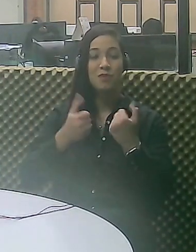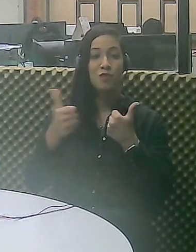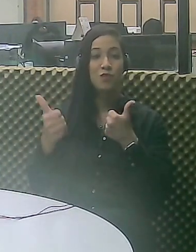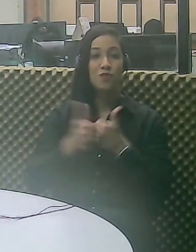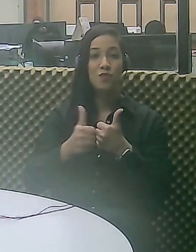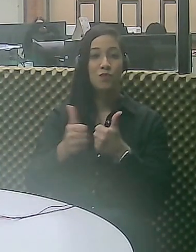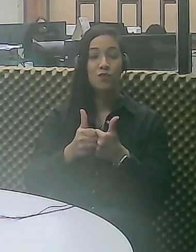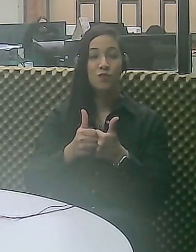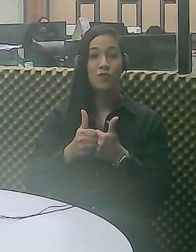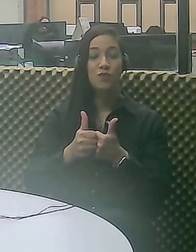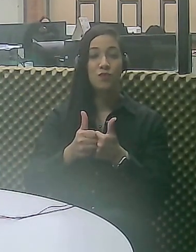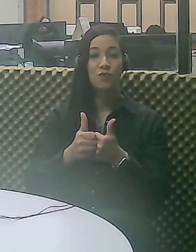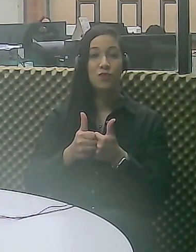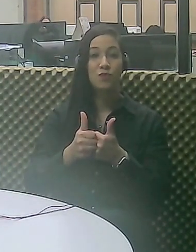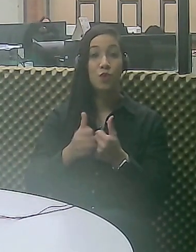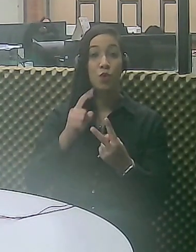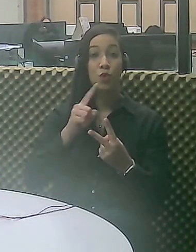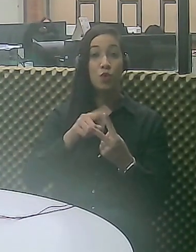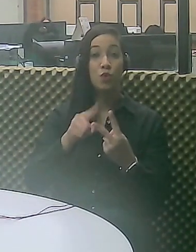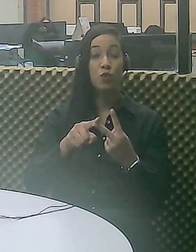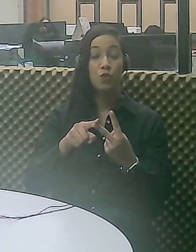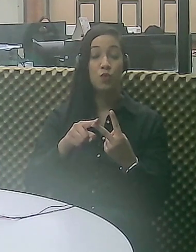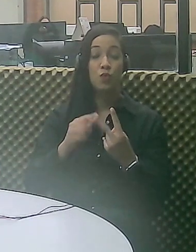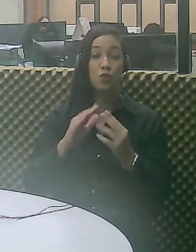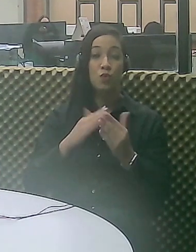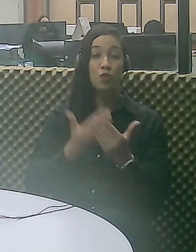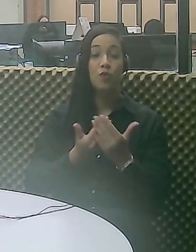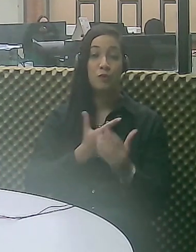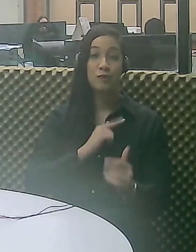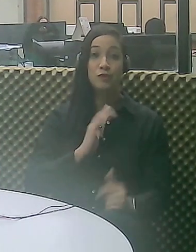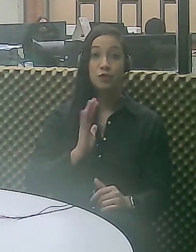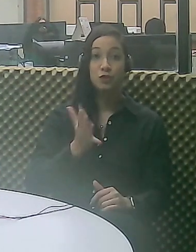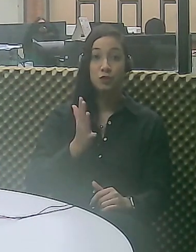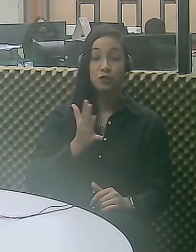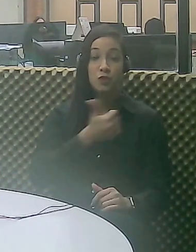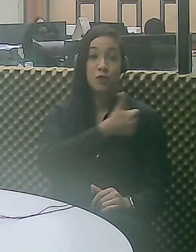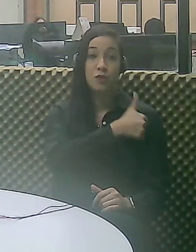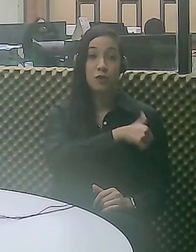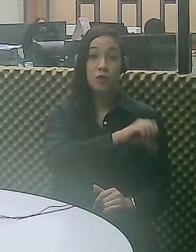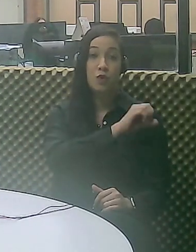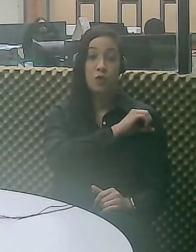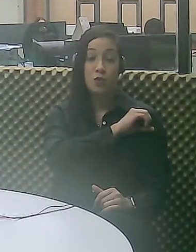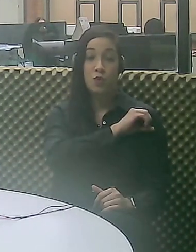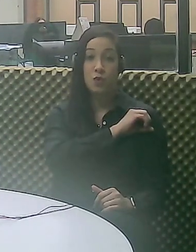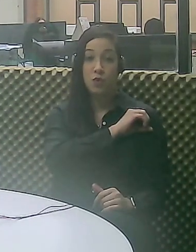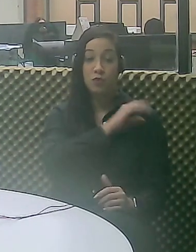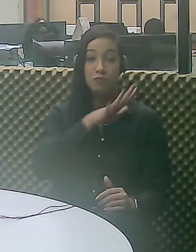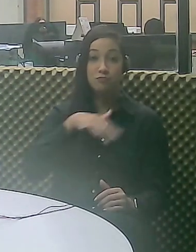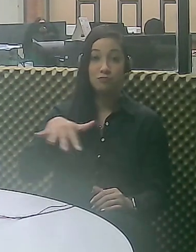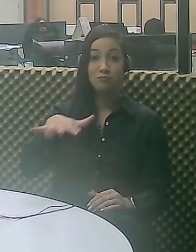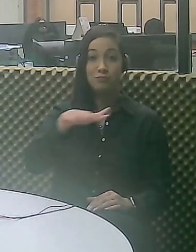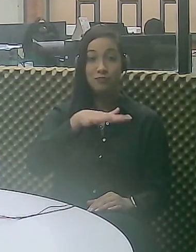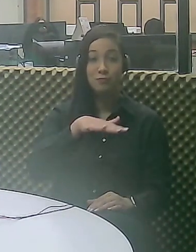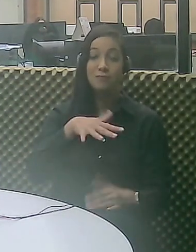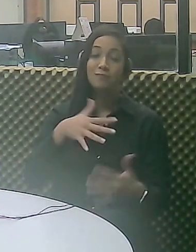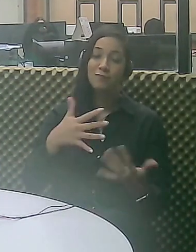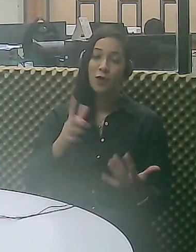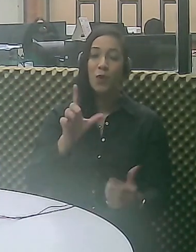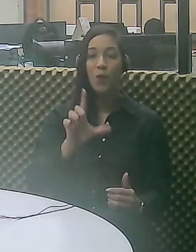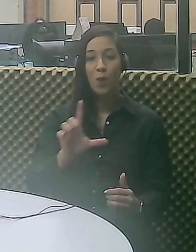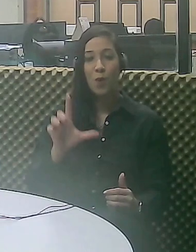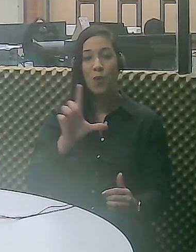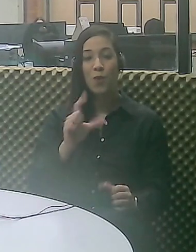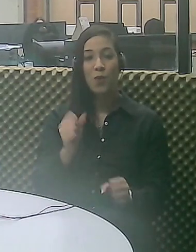localizada próximo a 2 outras escolas, né, de ensino fundamental que nós temos na região. Então, com